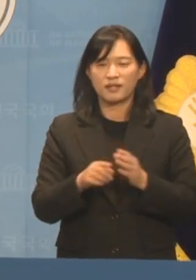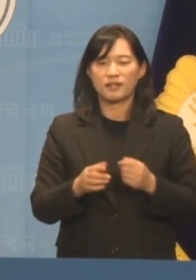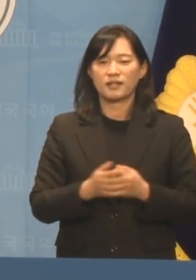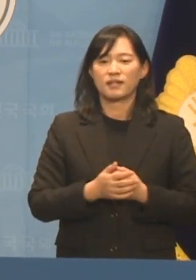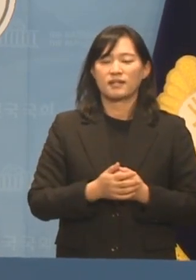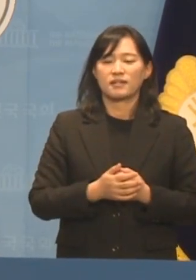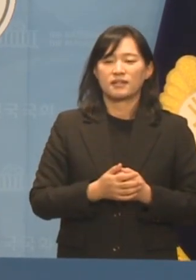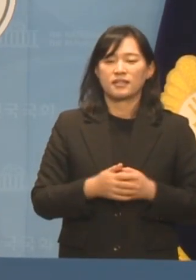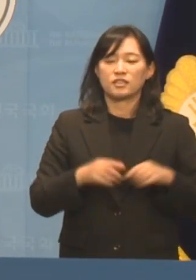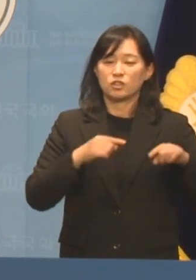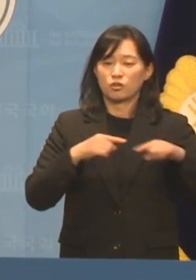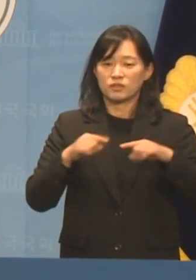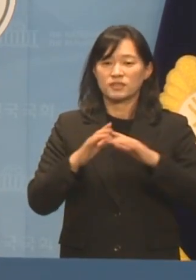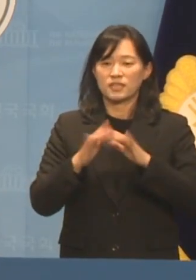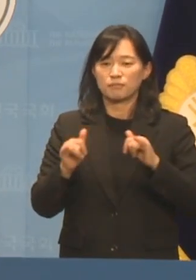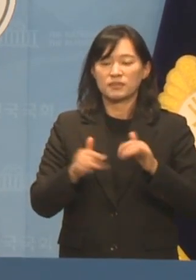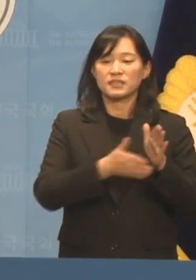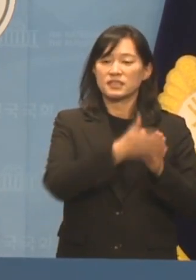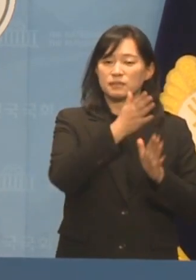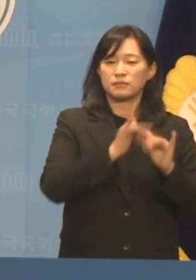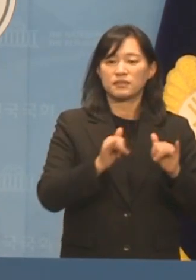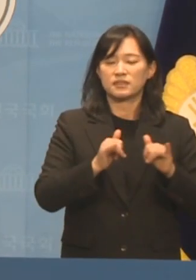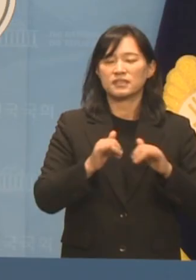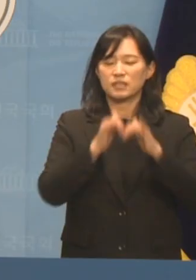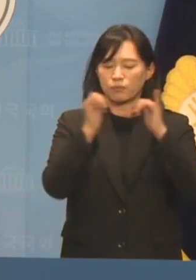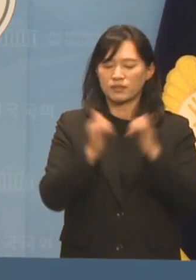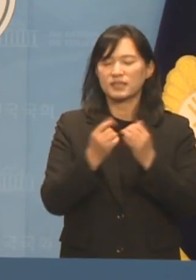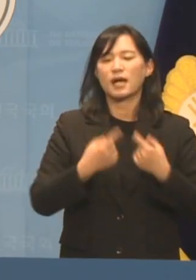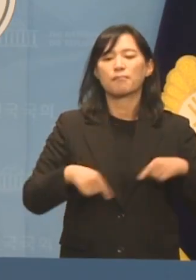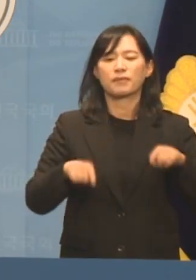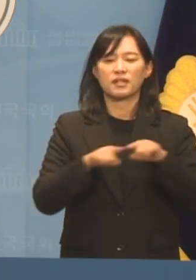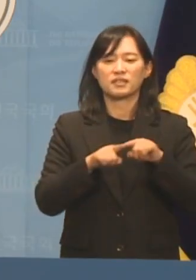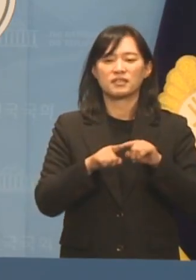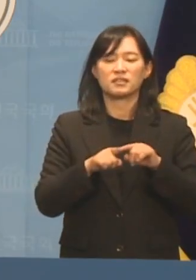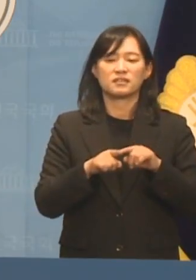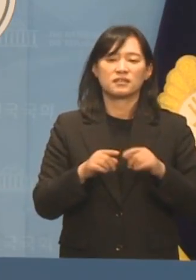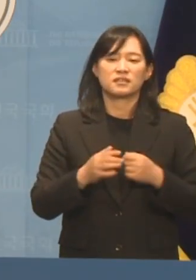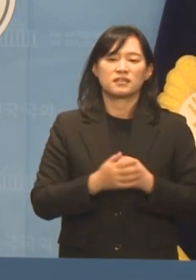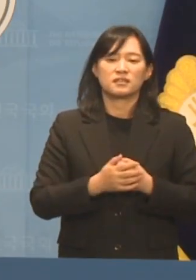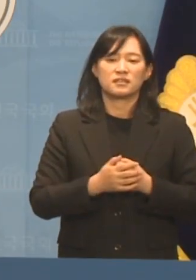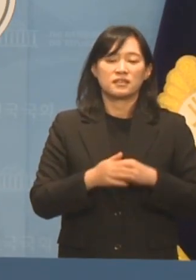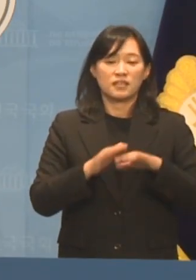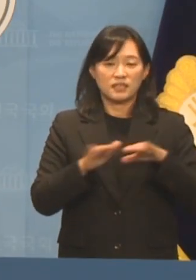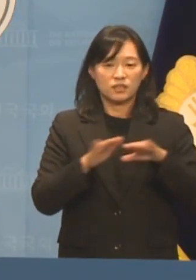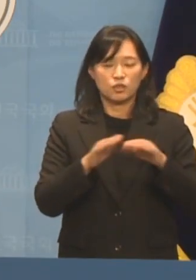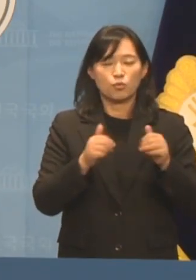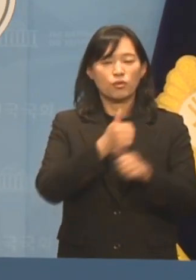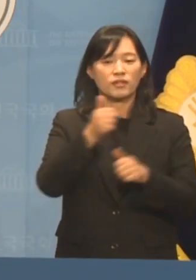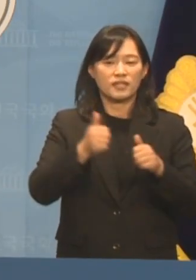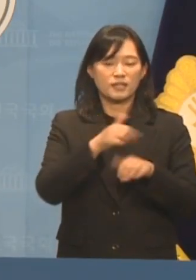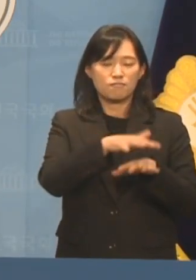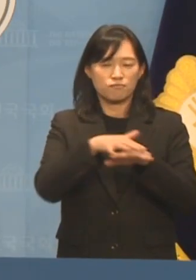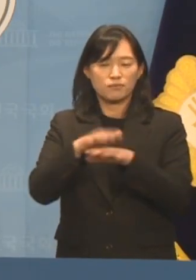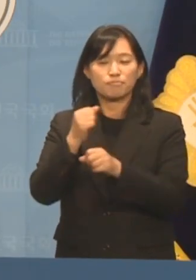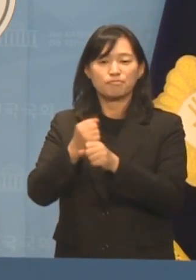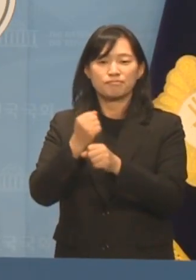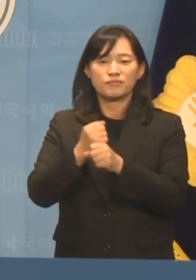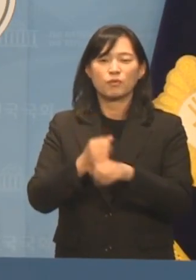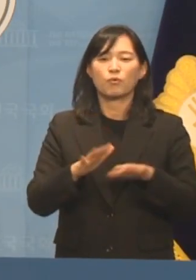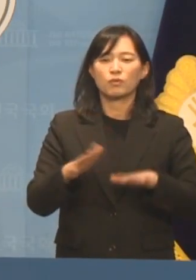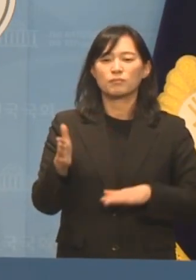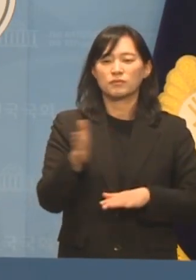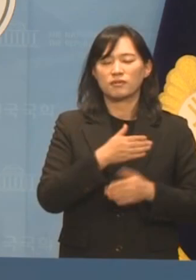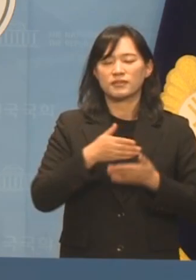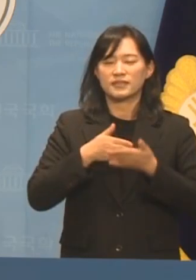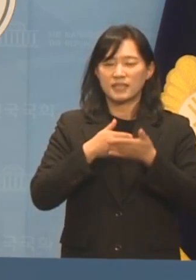아니라 정치권과 시민사회까지 함께하는 공동대책위원회를 구성해 나갈 것입니다. 오늘부터 제안